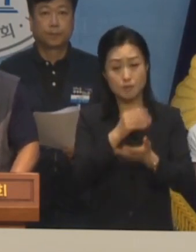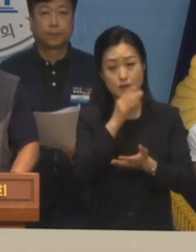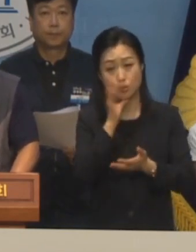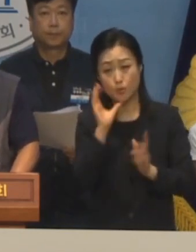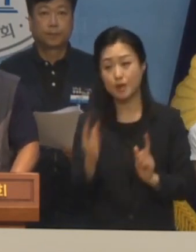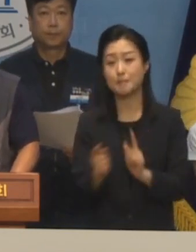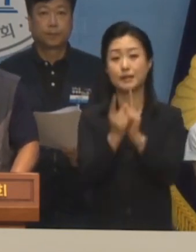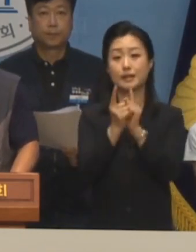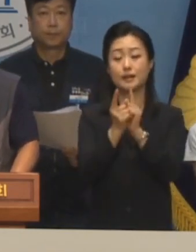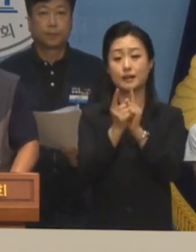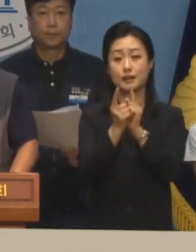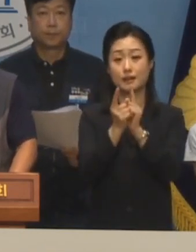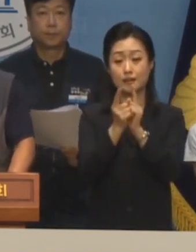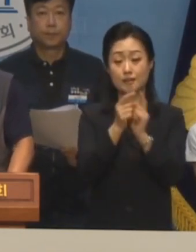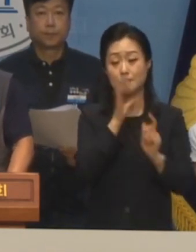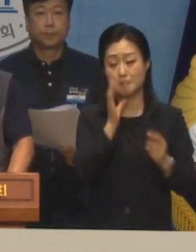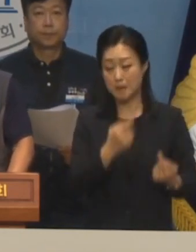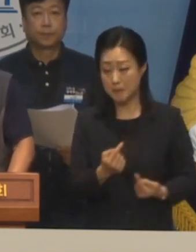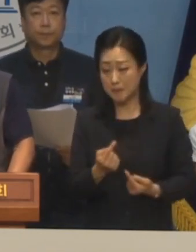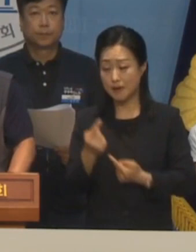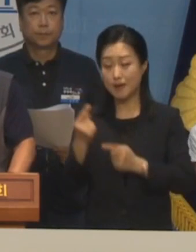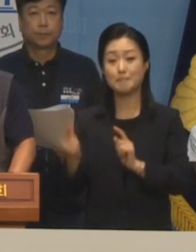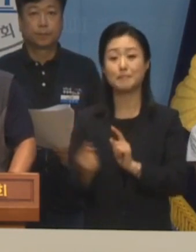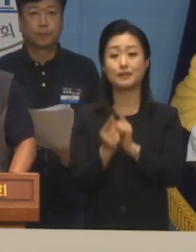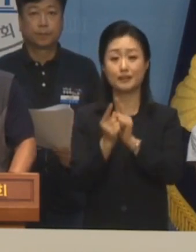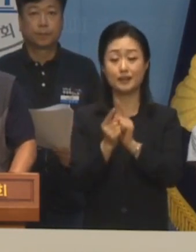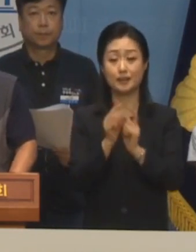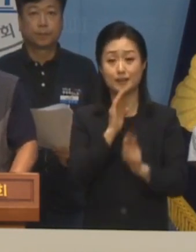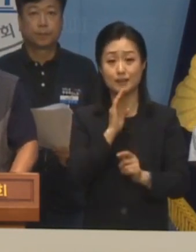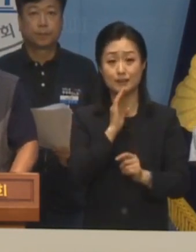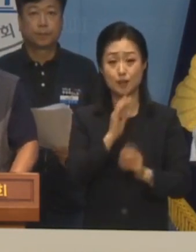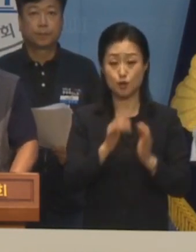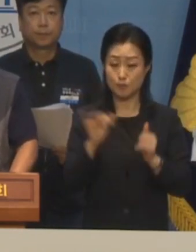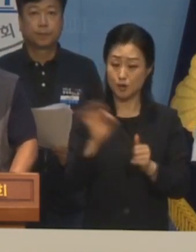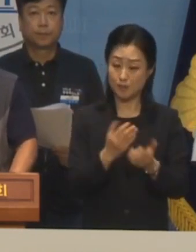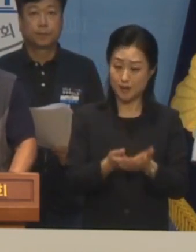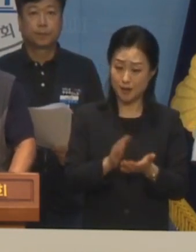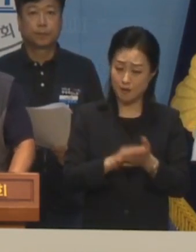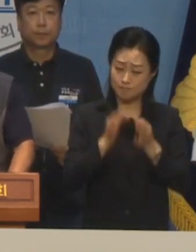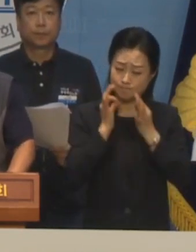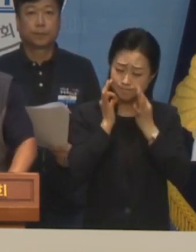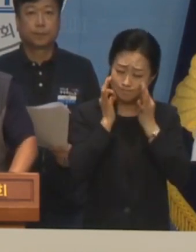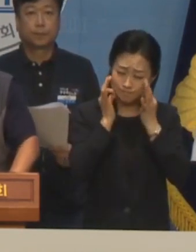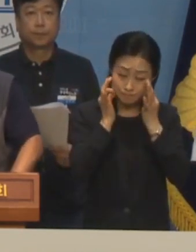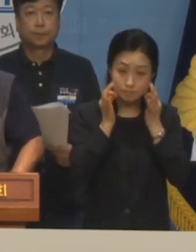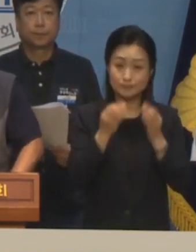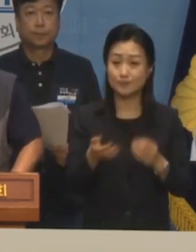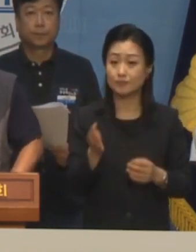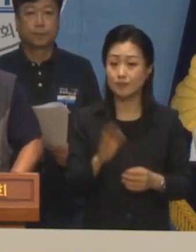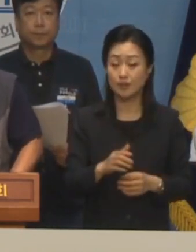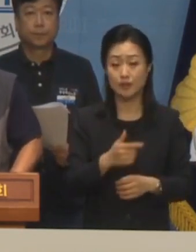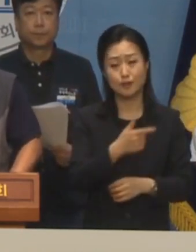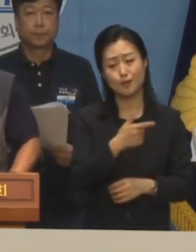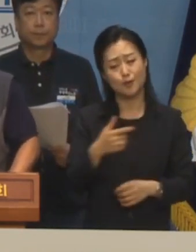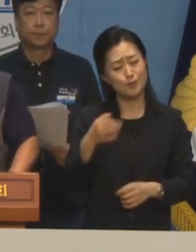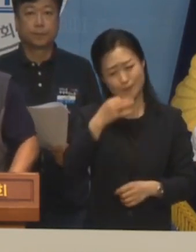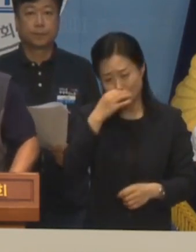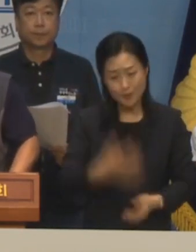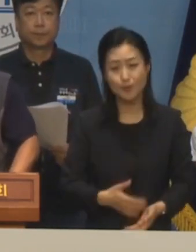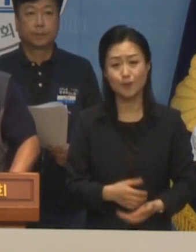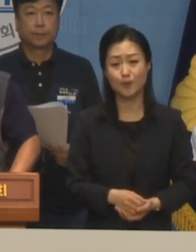맞이할 수 있도록 국민에게 사랑받는 국민연금을 만들고자 최선을 다하는 연금 노동자들은 너무나